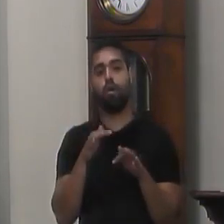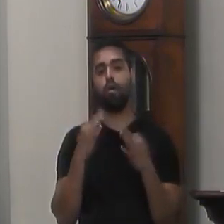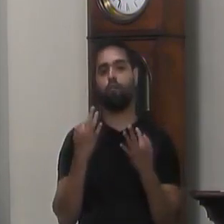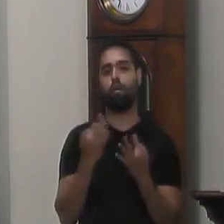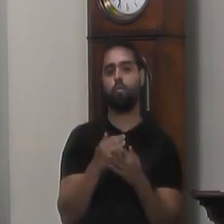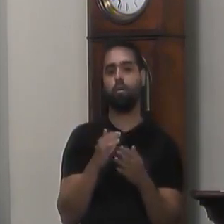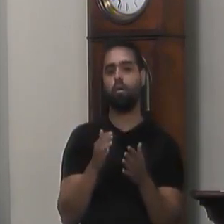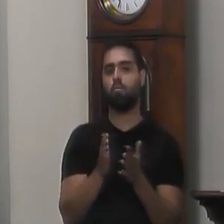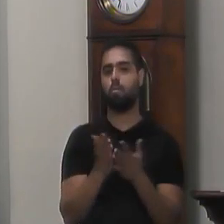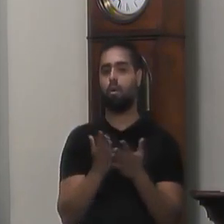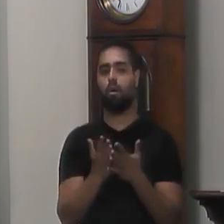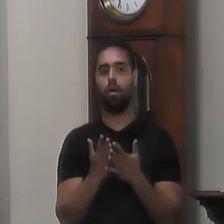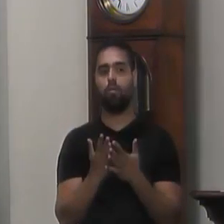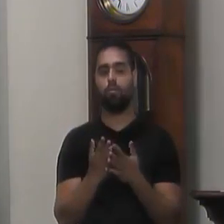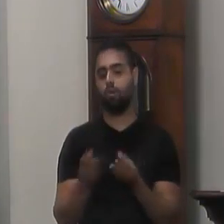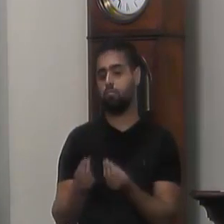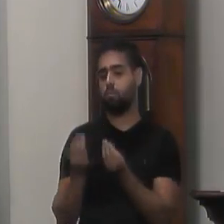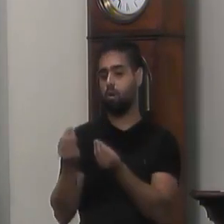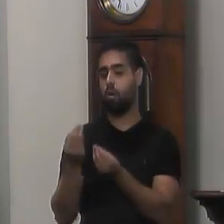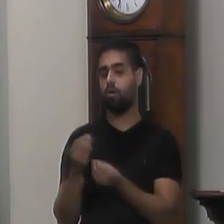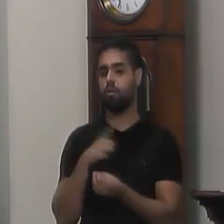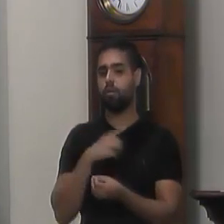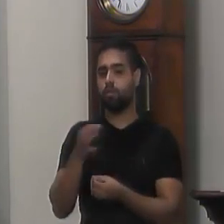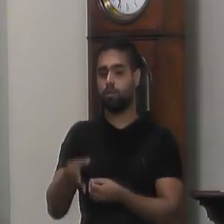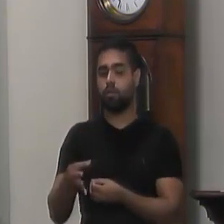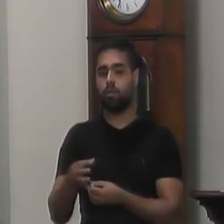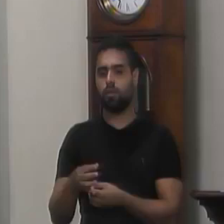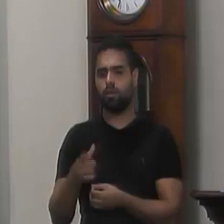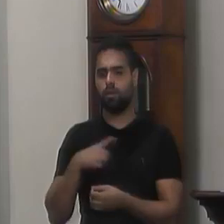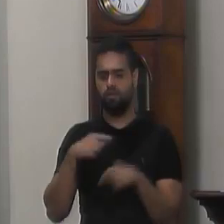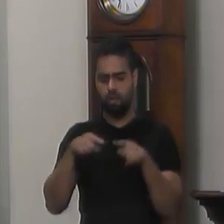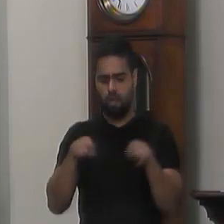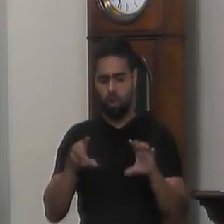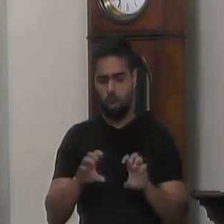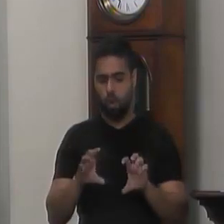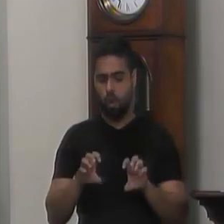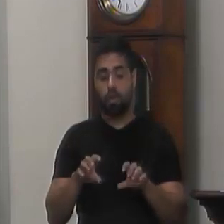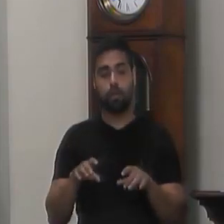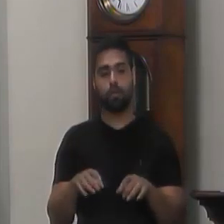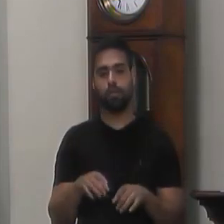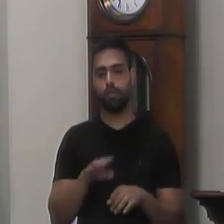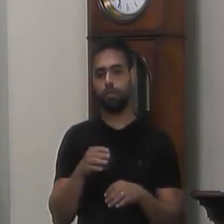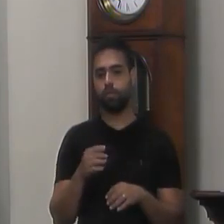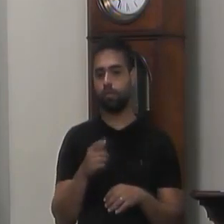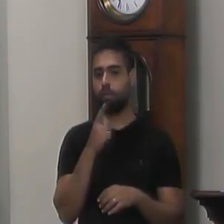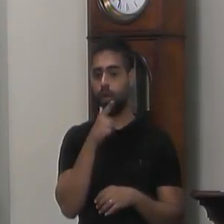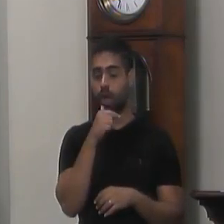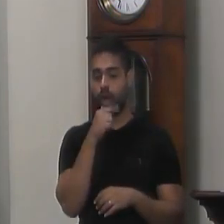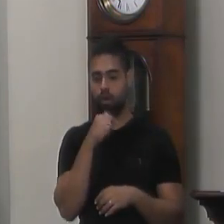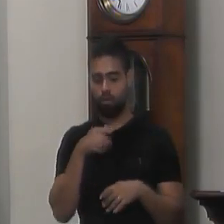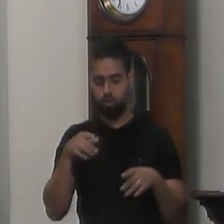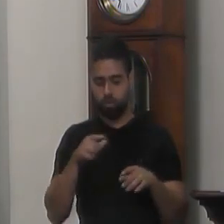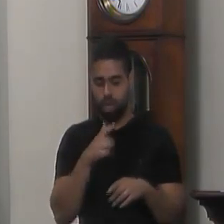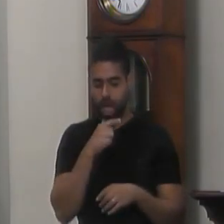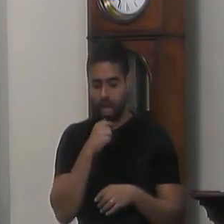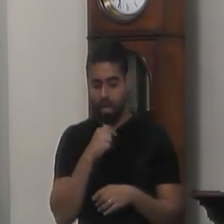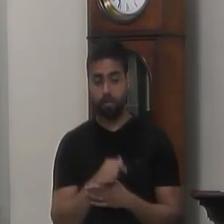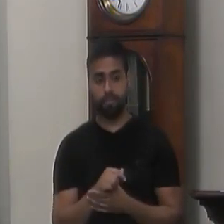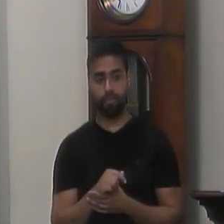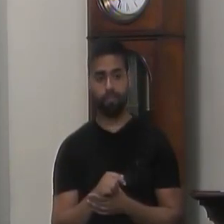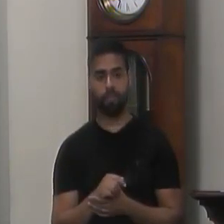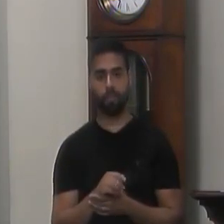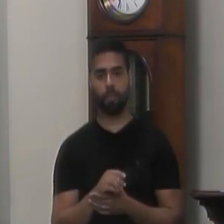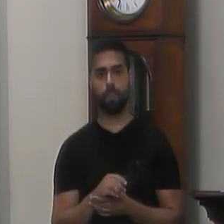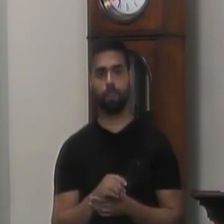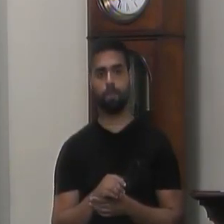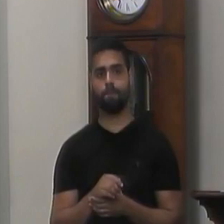queira. Porque eu tenho certeza que, eu estava vendo um colchão lá, se ele não tivesse molhado, eu ia pegar aquele colchão, que já